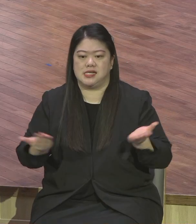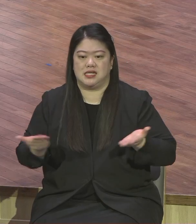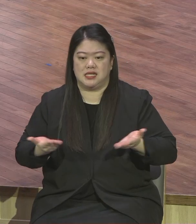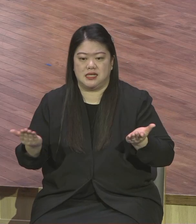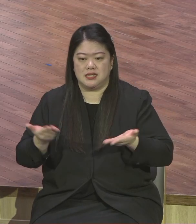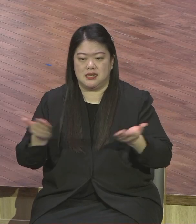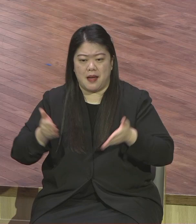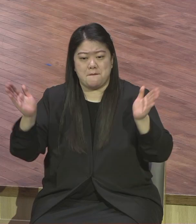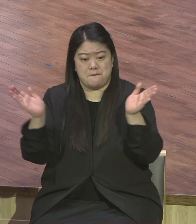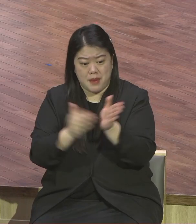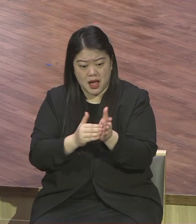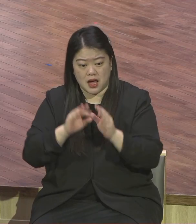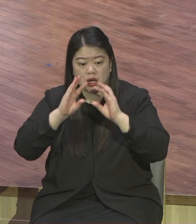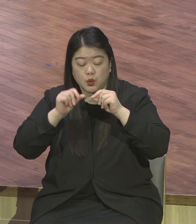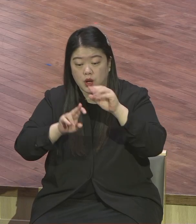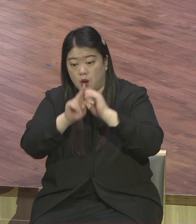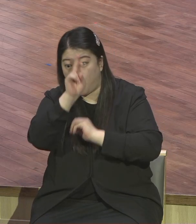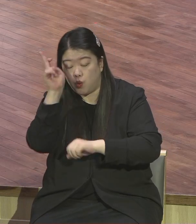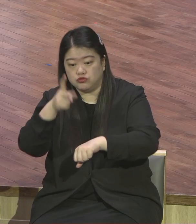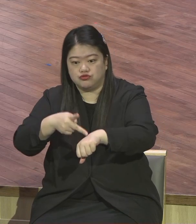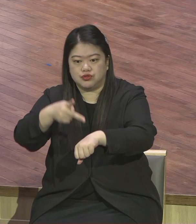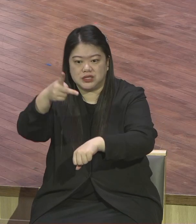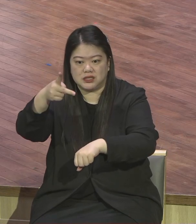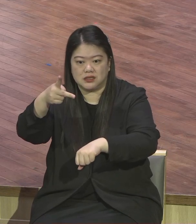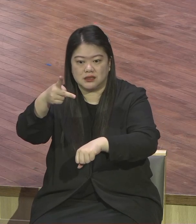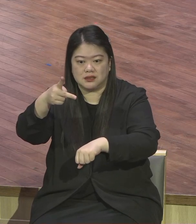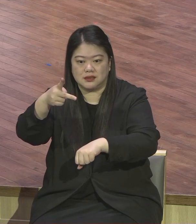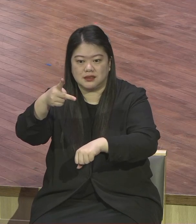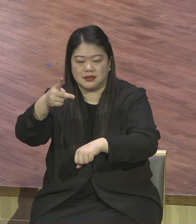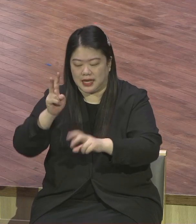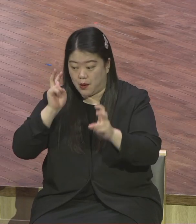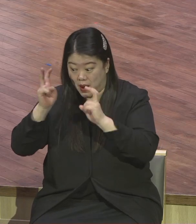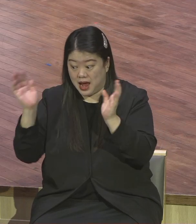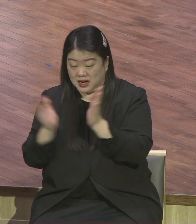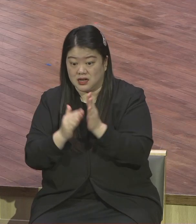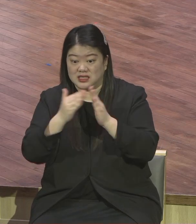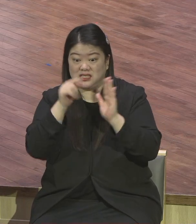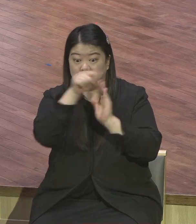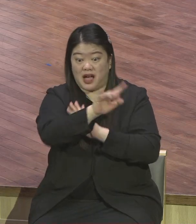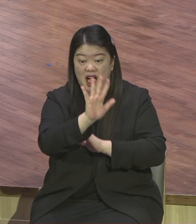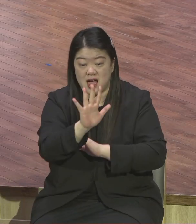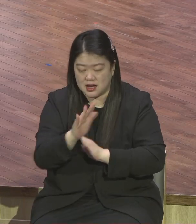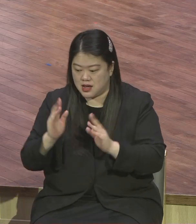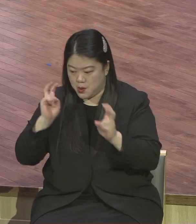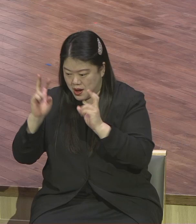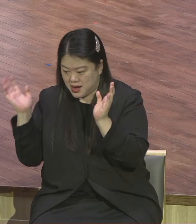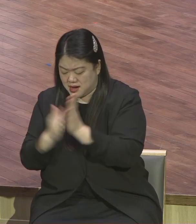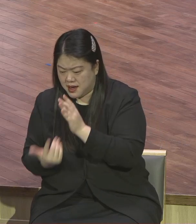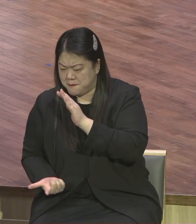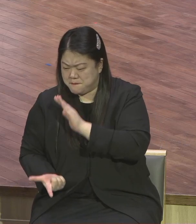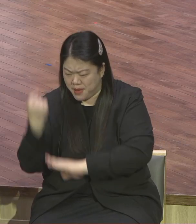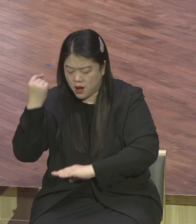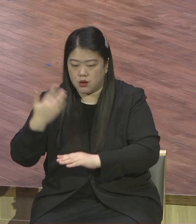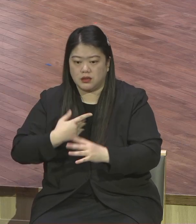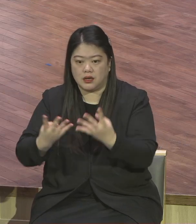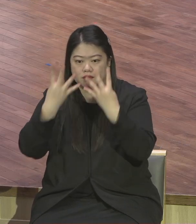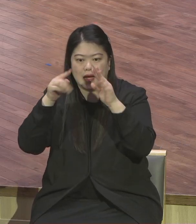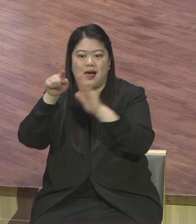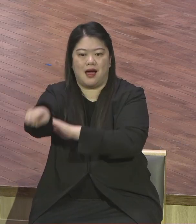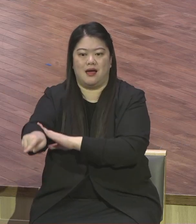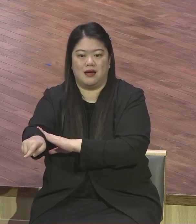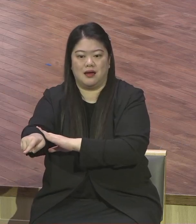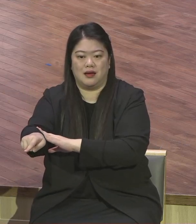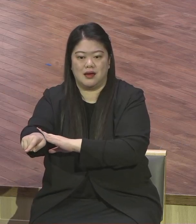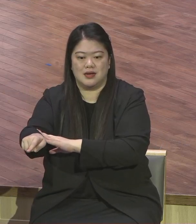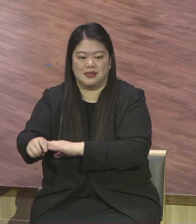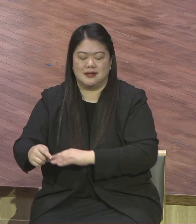그렇게 정신없이 일하고 토요일 되면 근데 그 시간에 가서 막 어떤 때는 질질 울며 씨를 뿌려